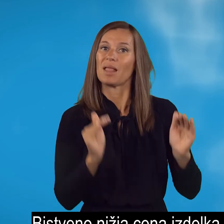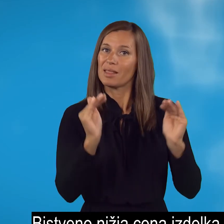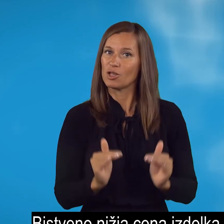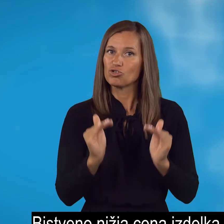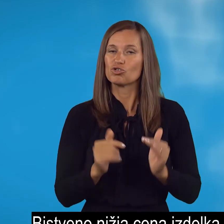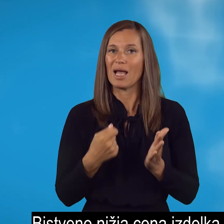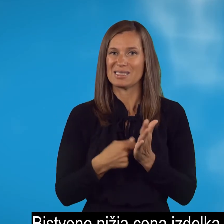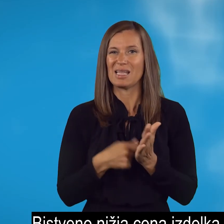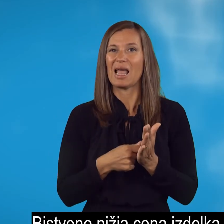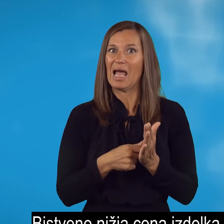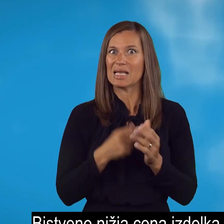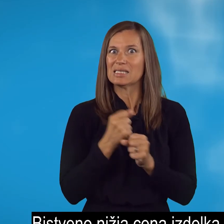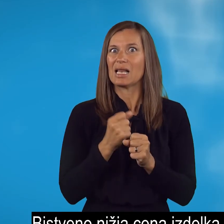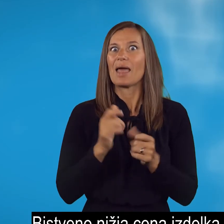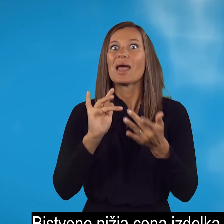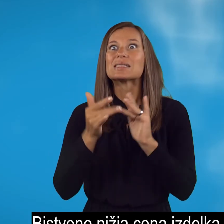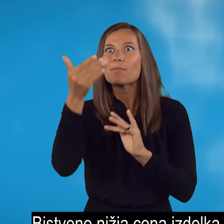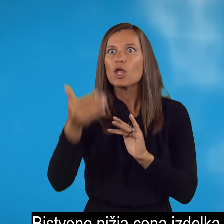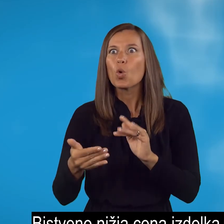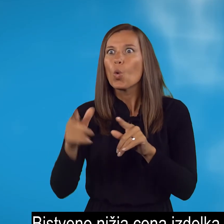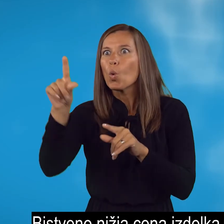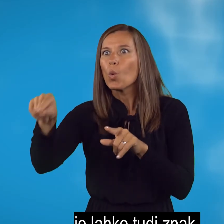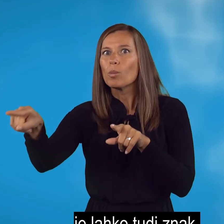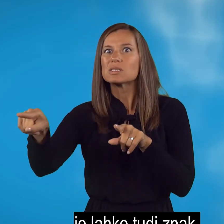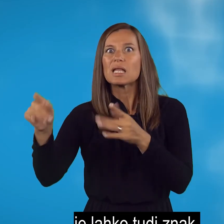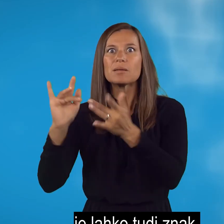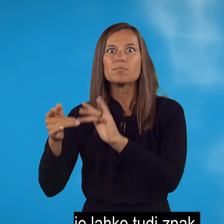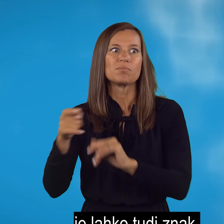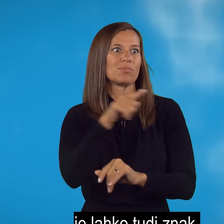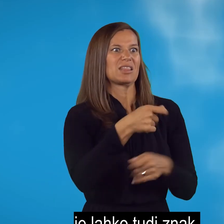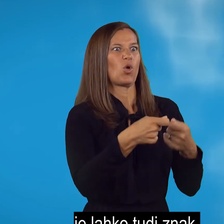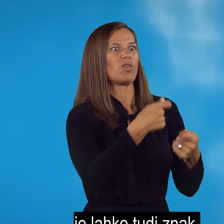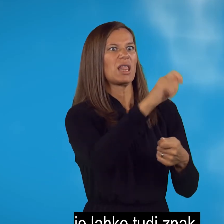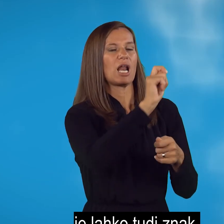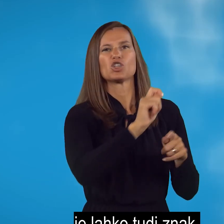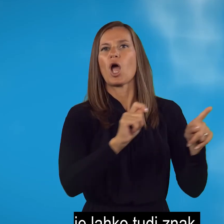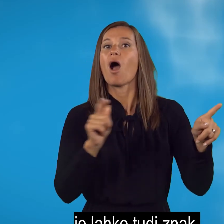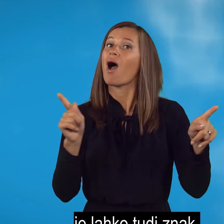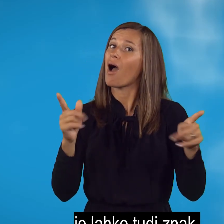cena izdelka na spletu kot v običajnih trgovinah je lahko tudi znak, da z blagom ni vse v